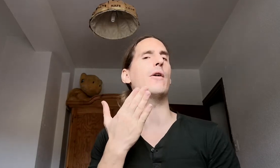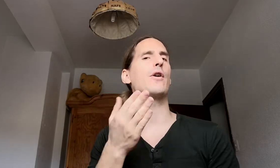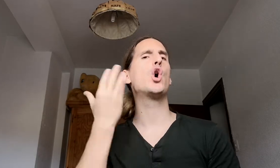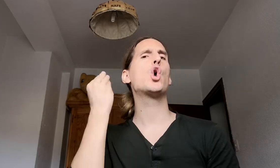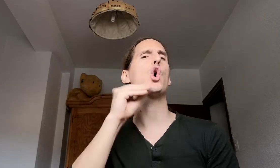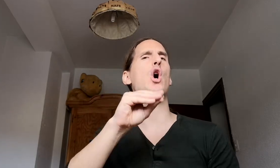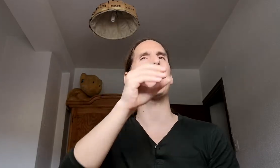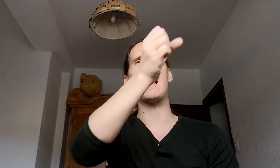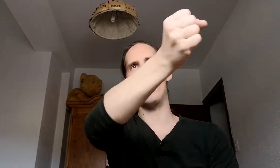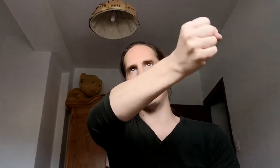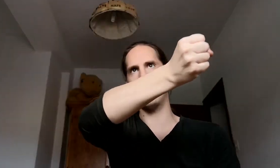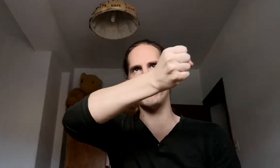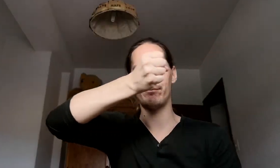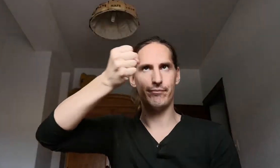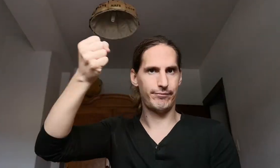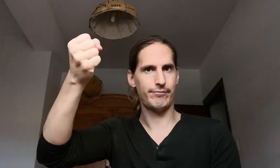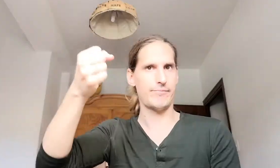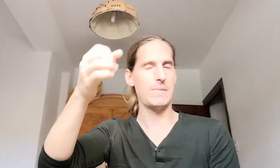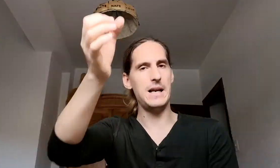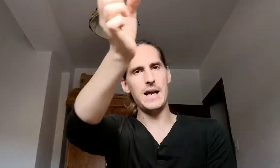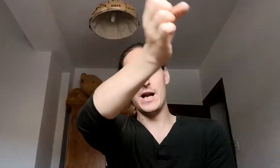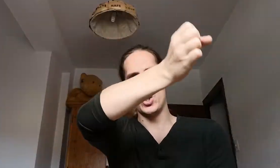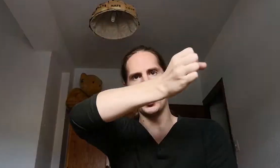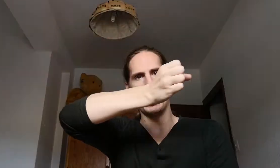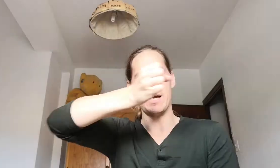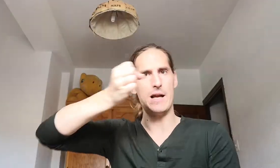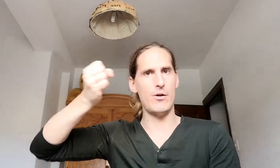congelador. Congelador. ¿Vale? Congelador.